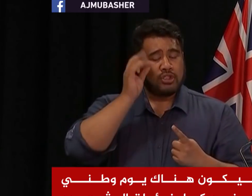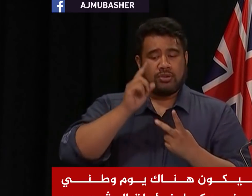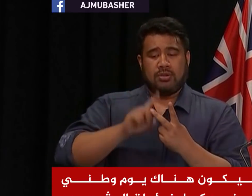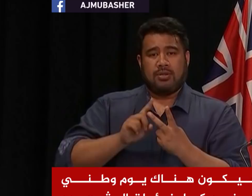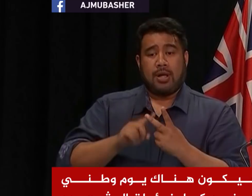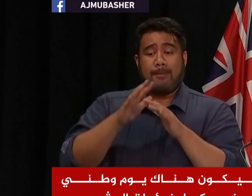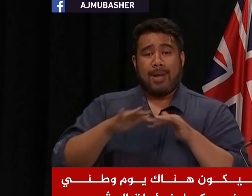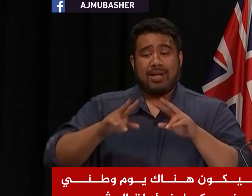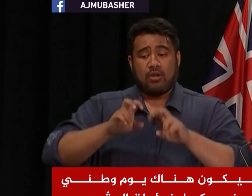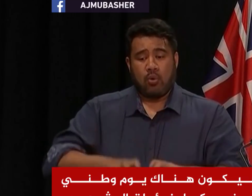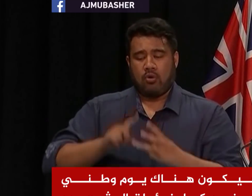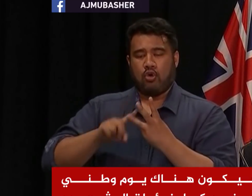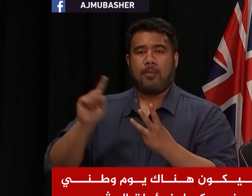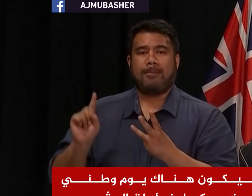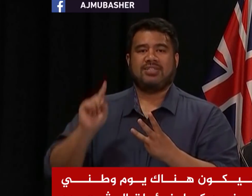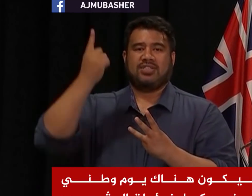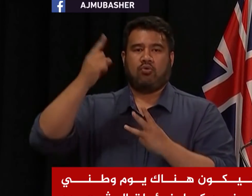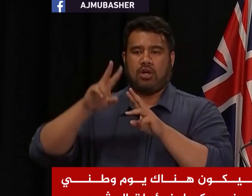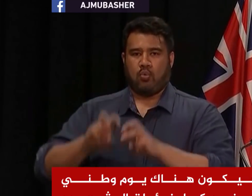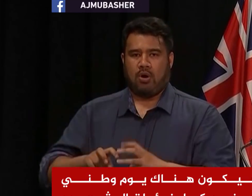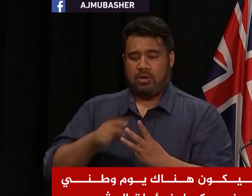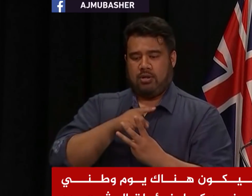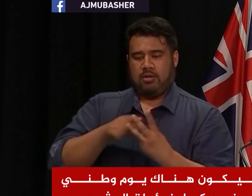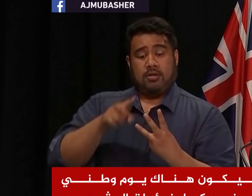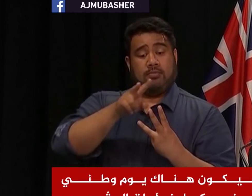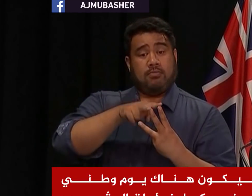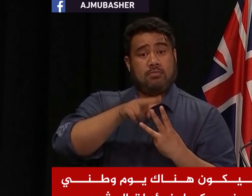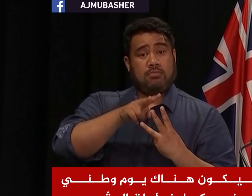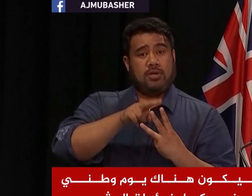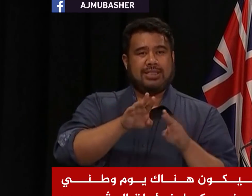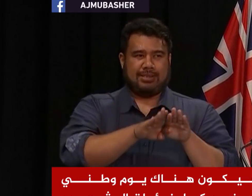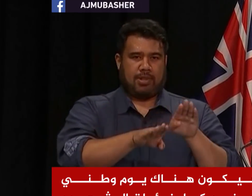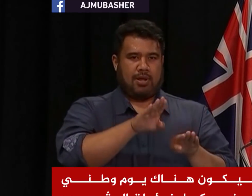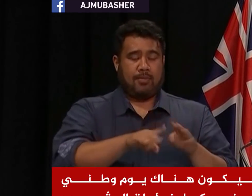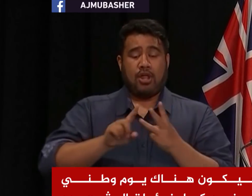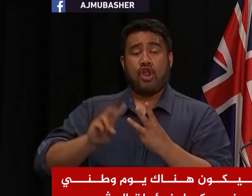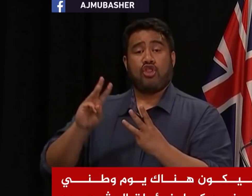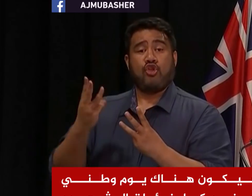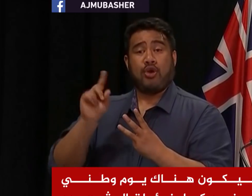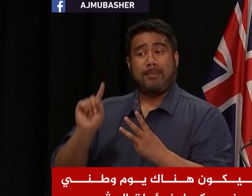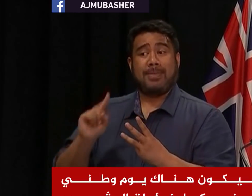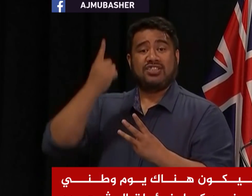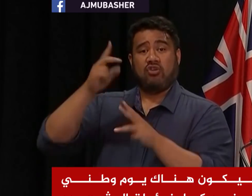لجنة تحقيق ملكية، لجنة تحقيق عامة، وأيضا